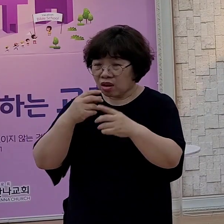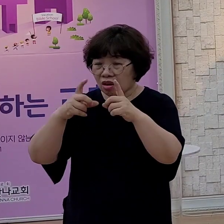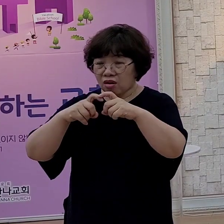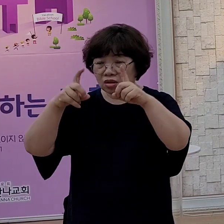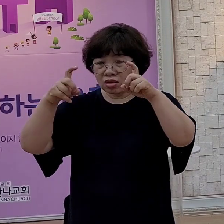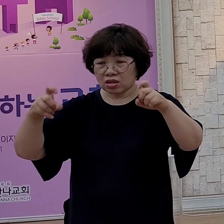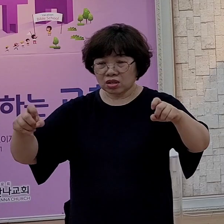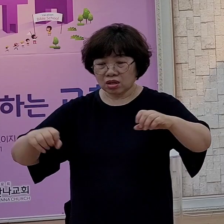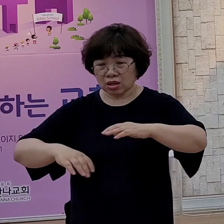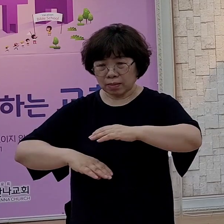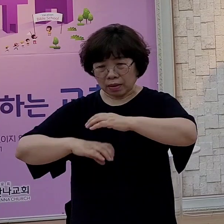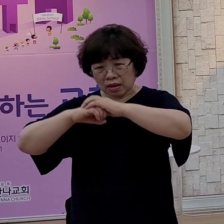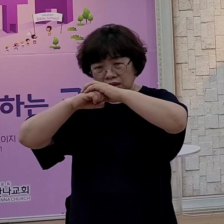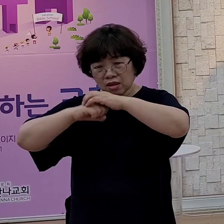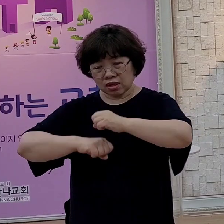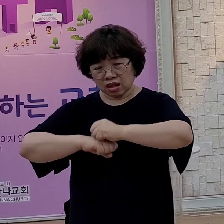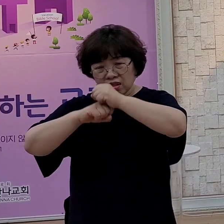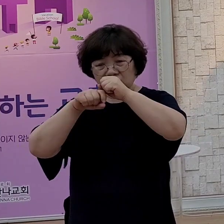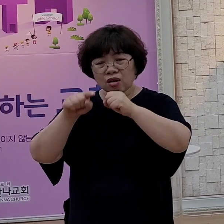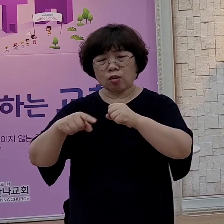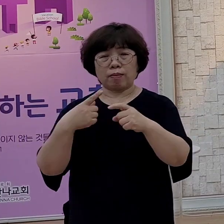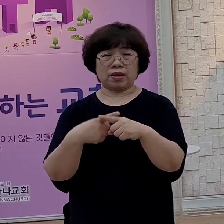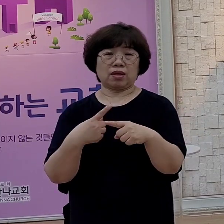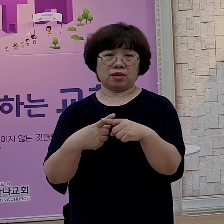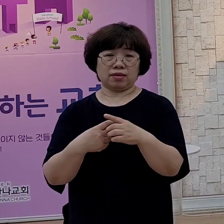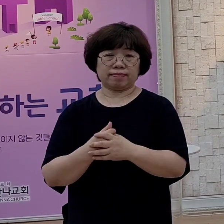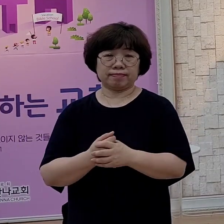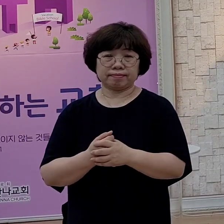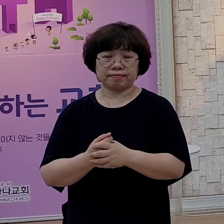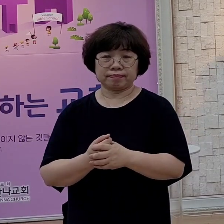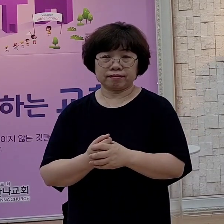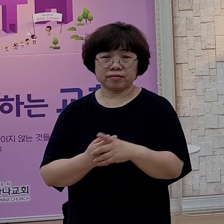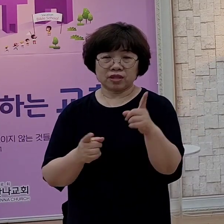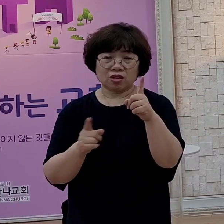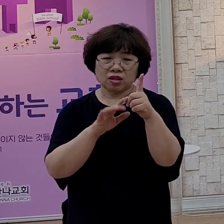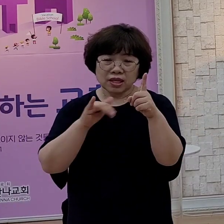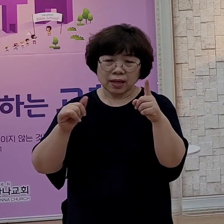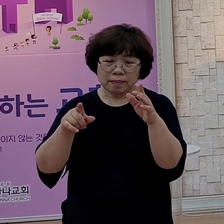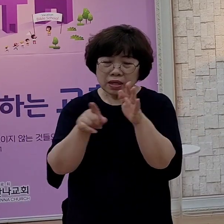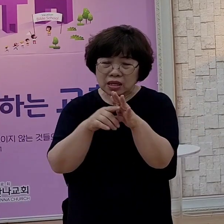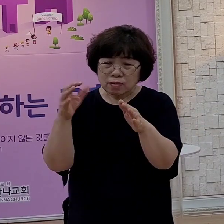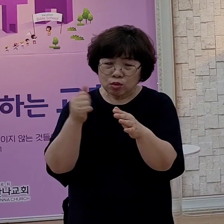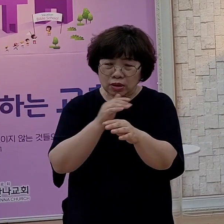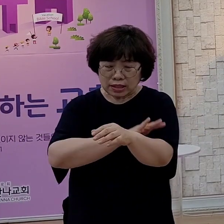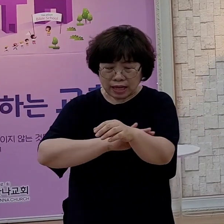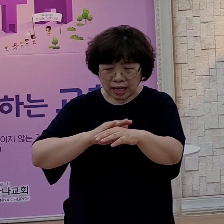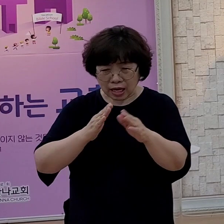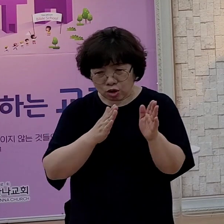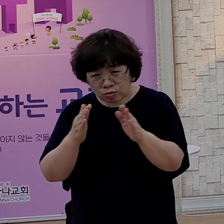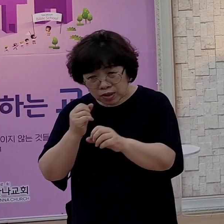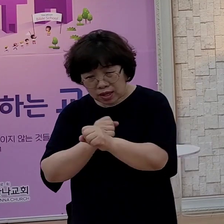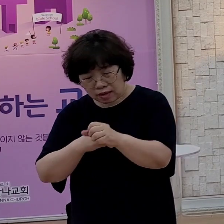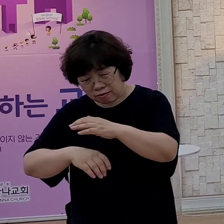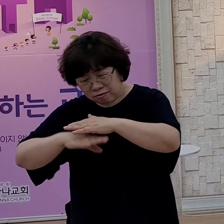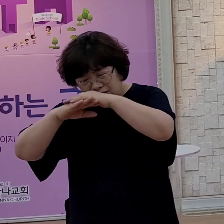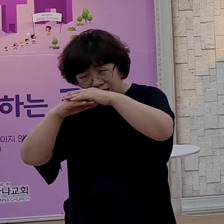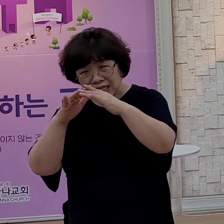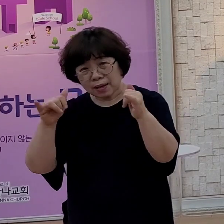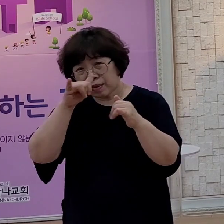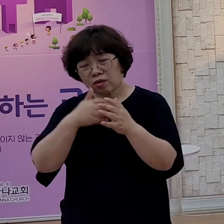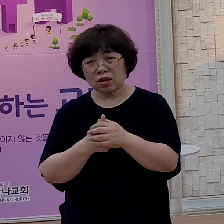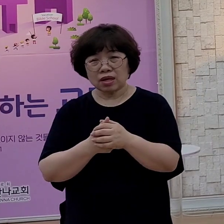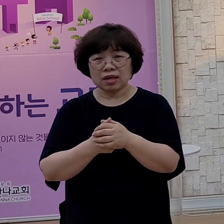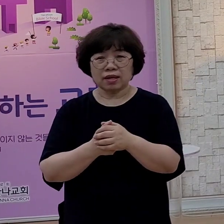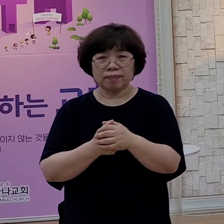있는 시간입니다. 여러분 지금 이게요. 어떤 사람은 믿음으로 잘 사는 사람이 있고 어떤 사람은 아직